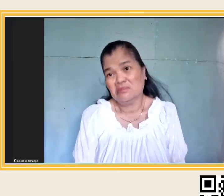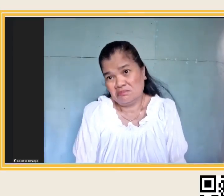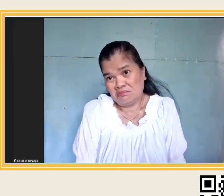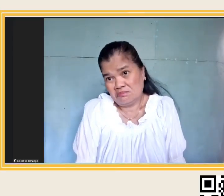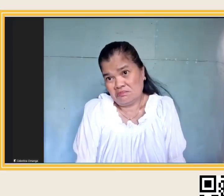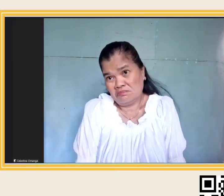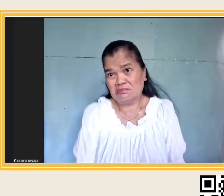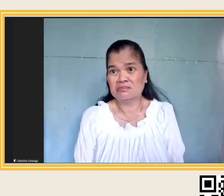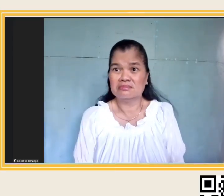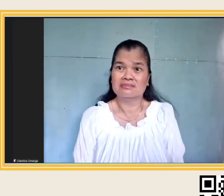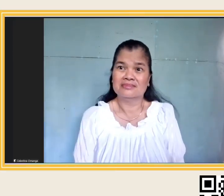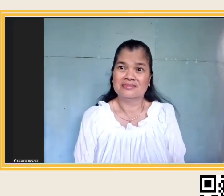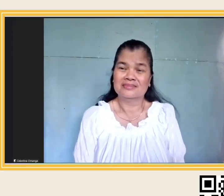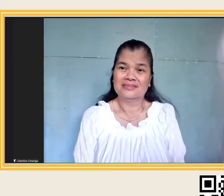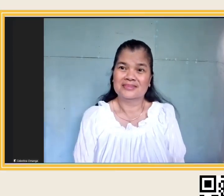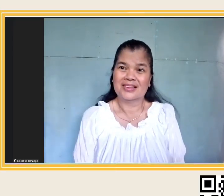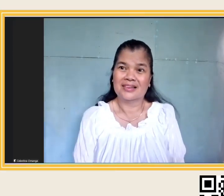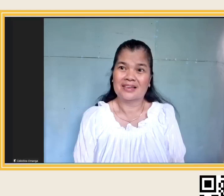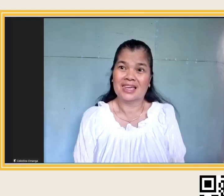maybe,